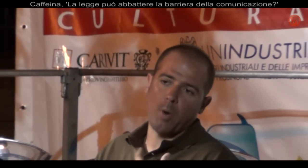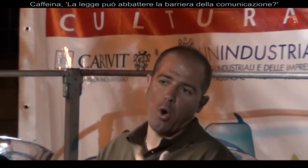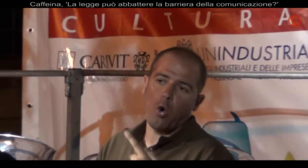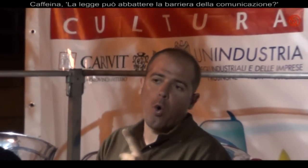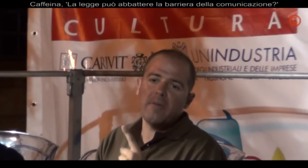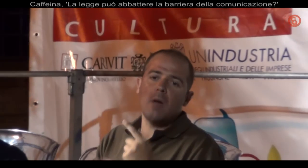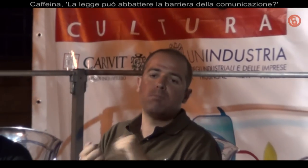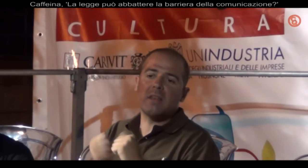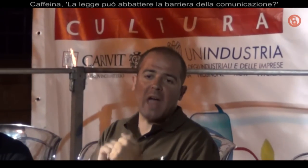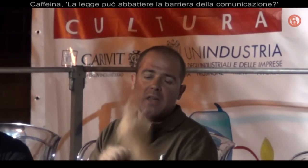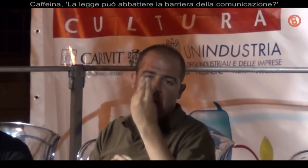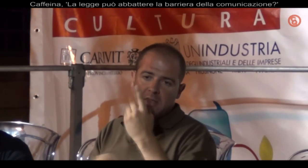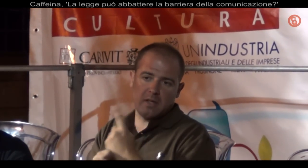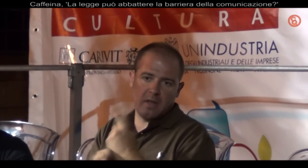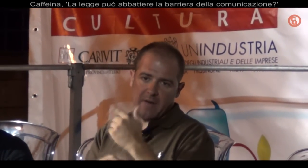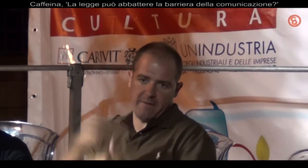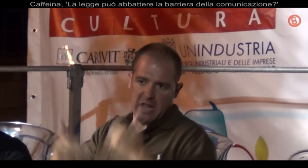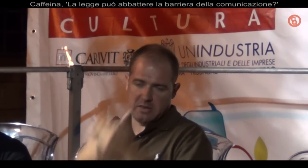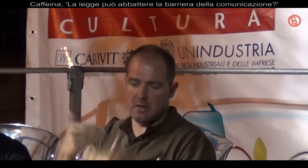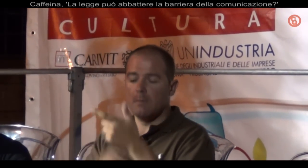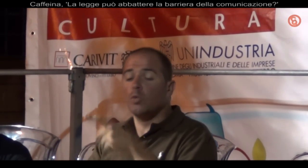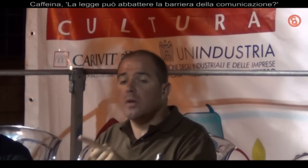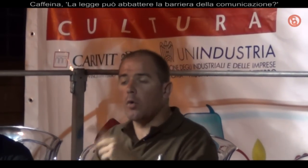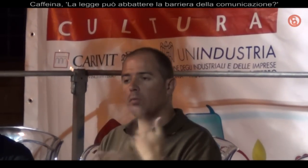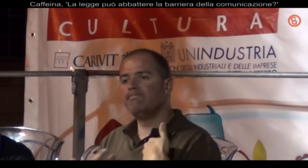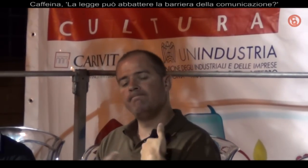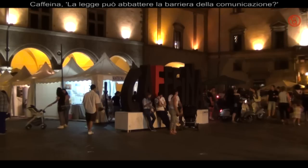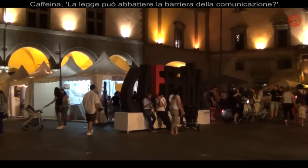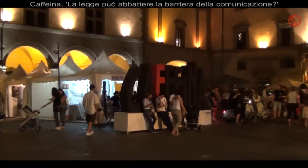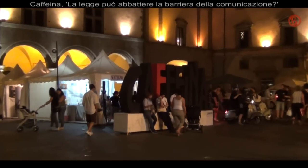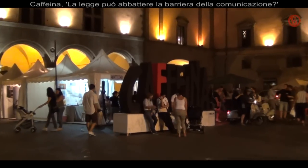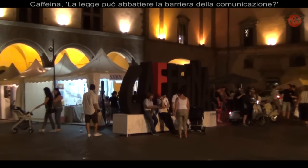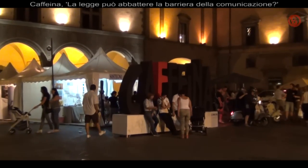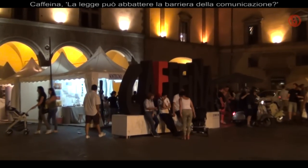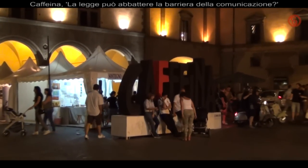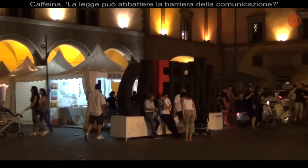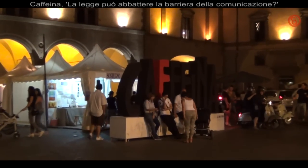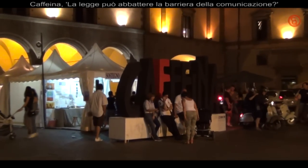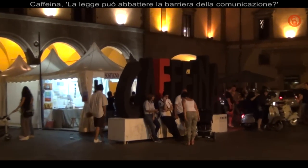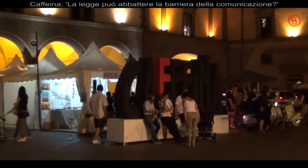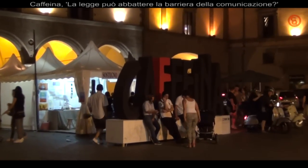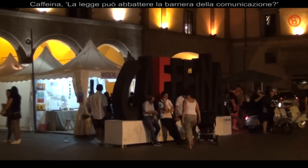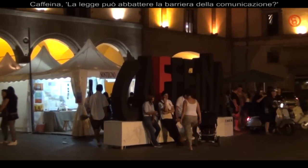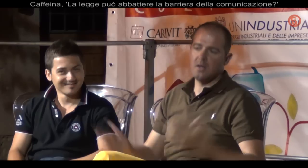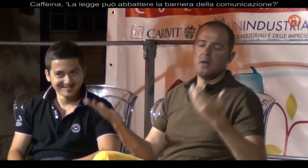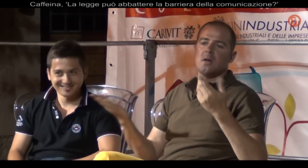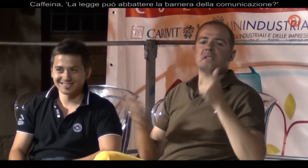questo riconoscimento, c'è una battaglia che l'ENS deve portare avanti. In Europa, negli altri Stati, è quasi stata approvata dappertutto, manca solo